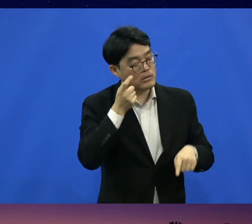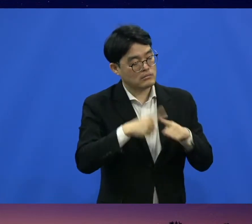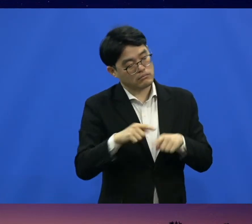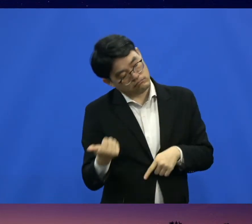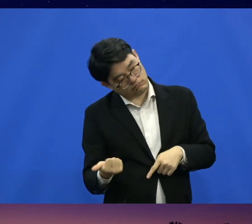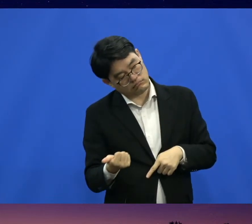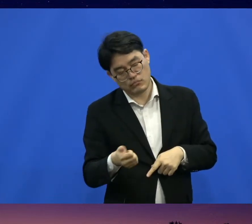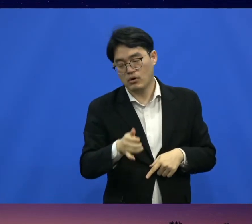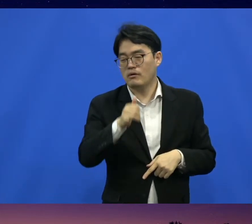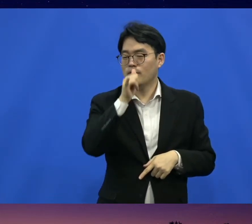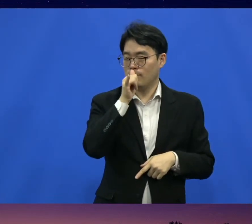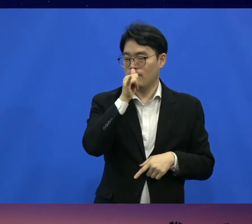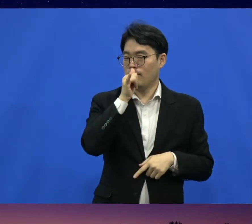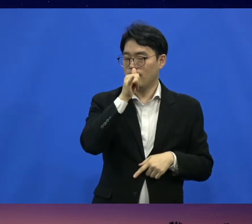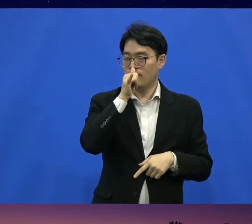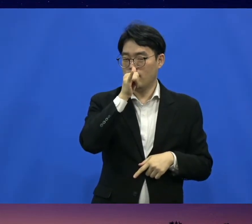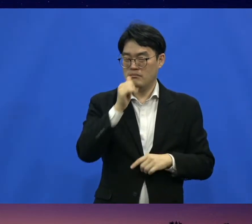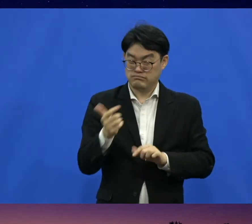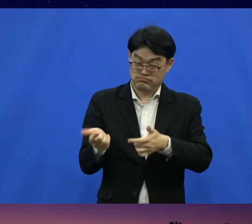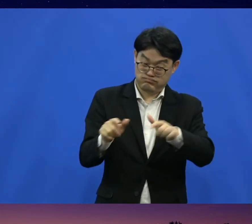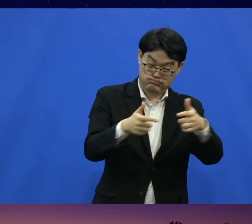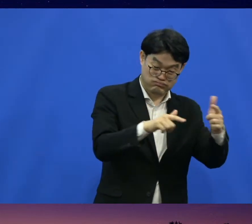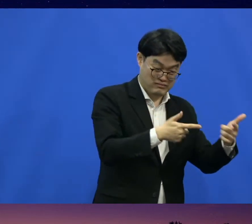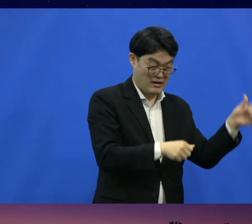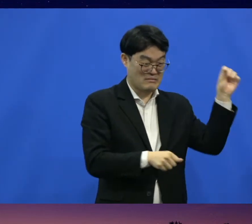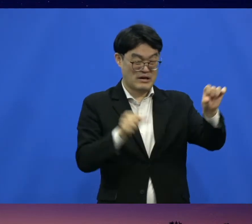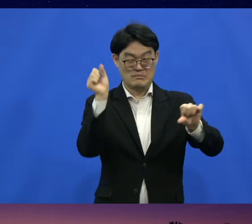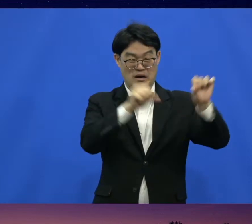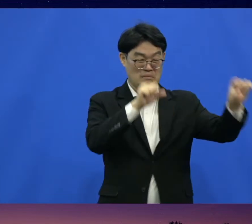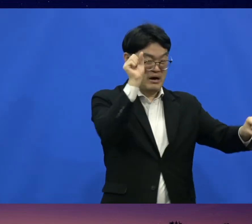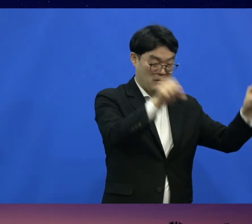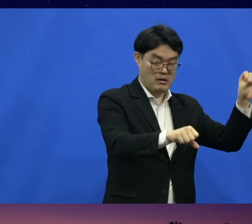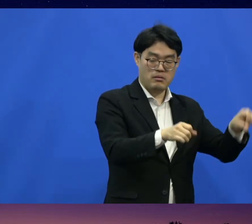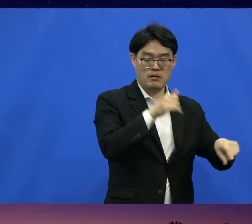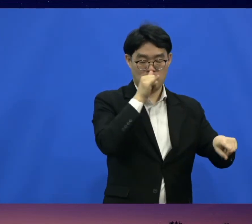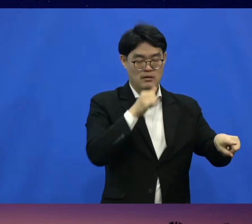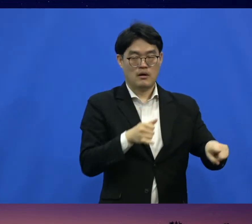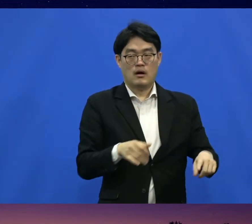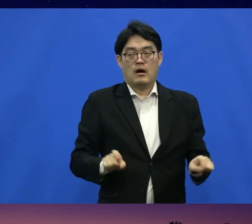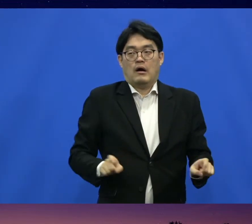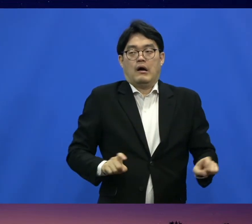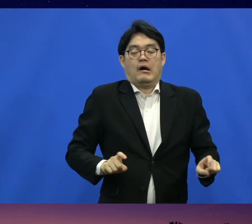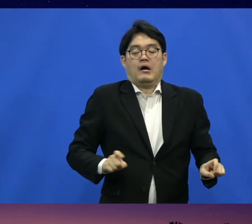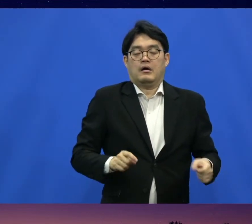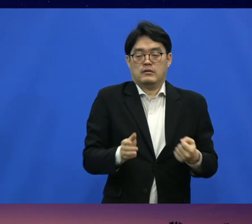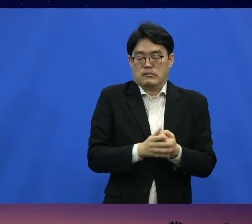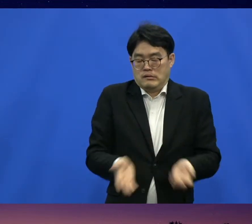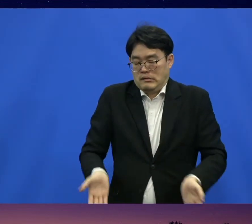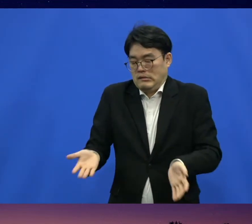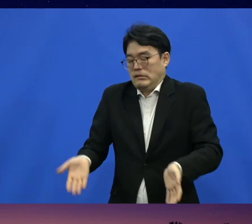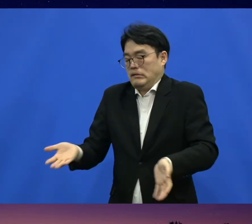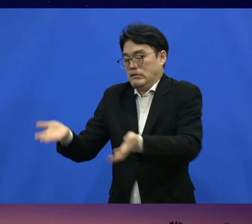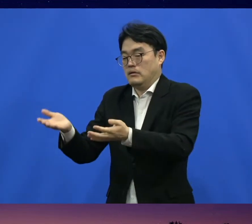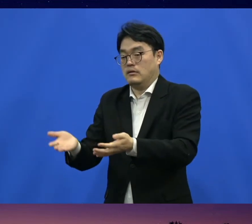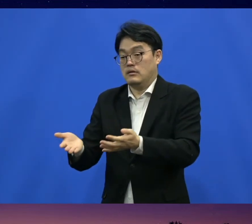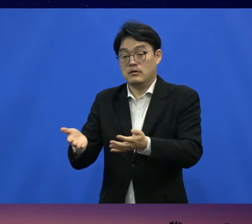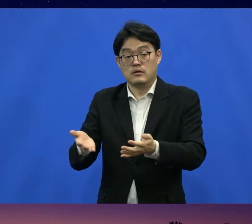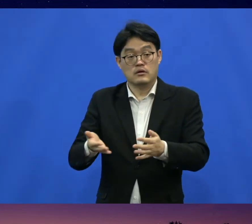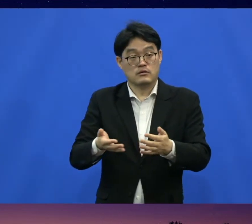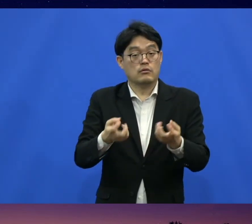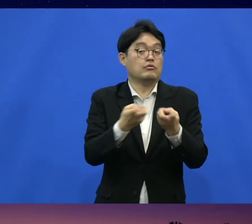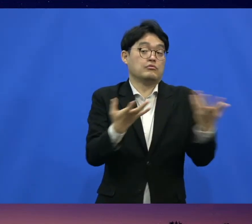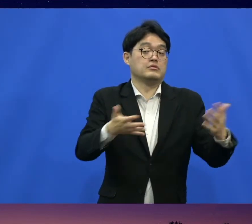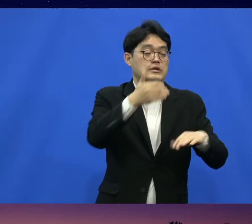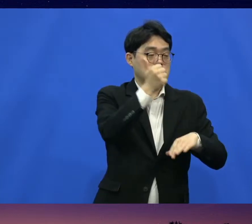일어납니다. 엄청난 재앙이 일어나죠. 나중에는 기얏 여아림이라는 곳에 이제